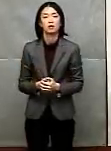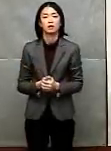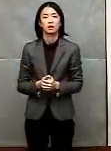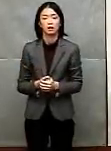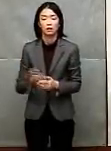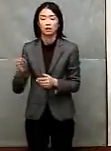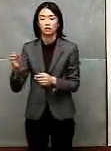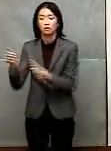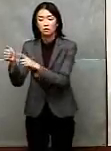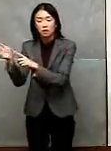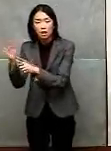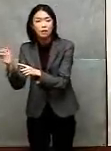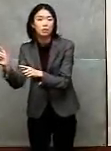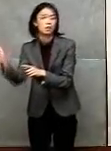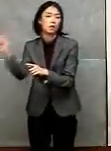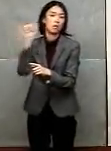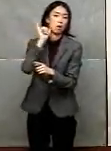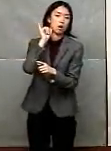電話で、